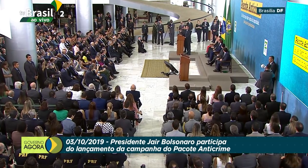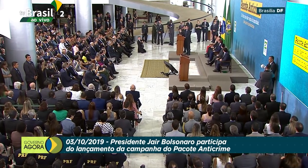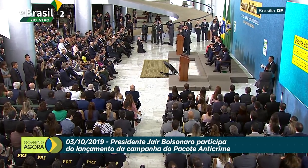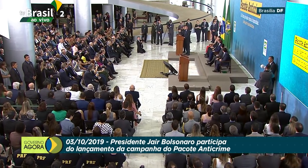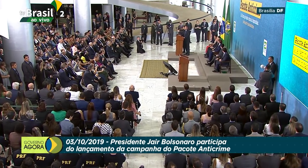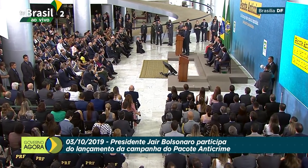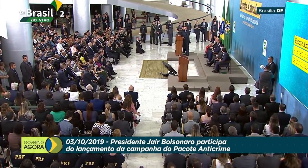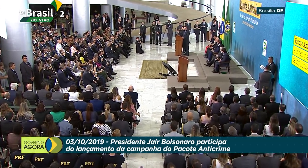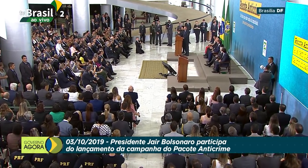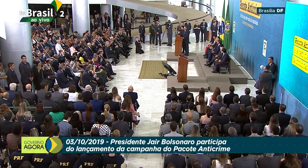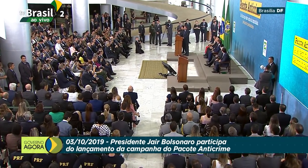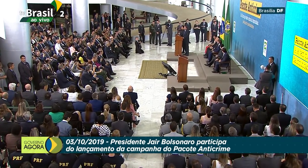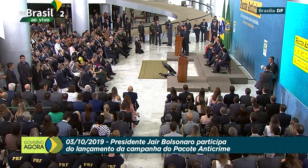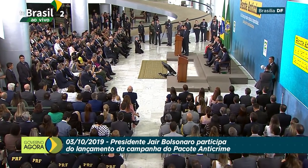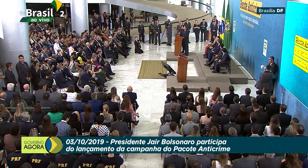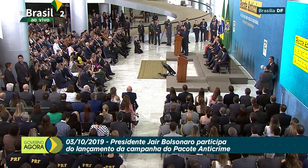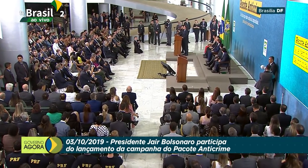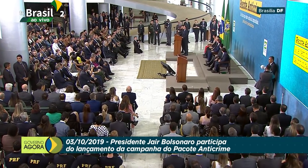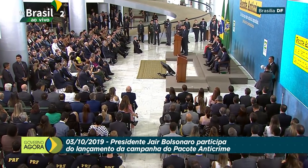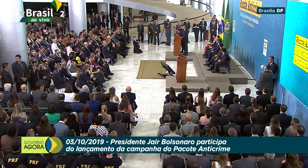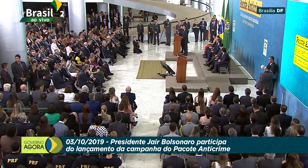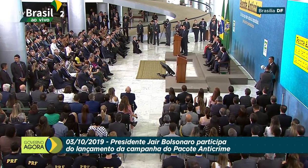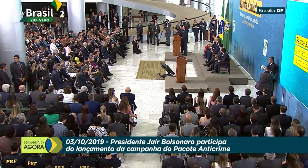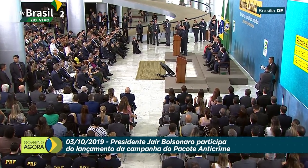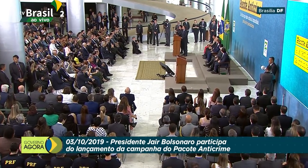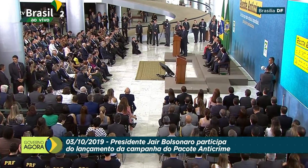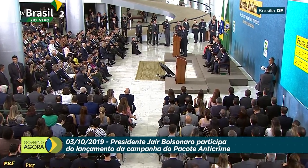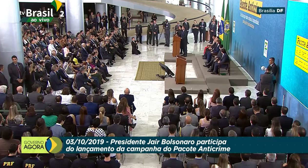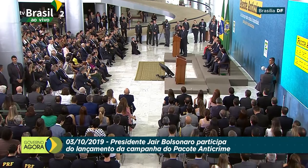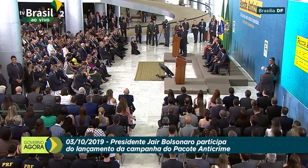órgãos da justiça, do MP,